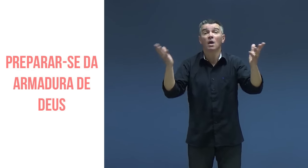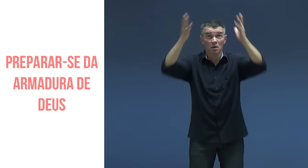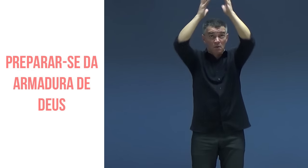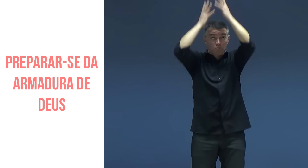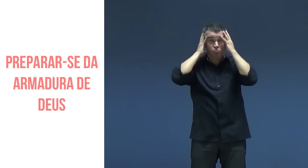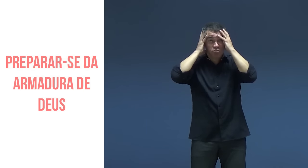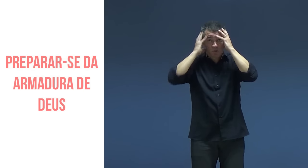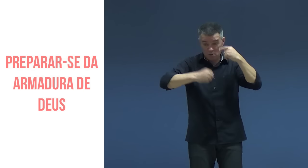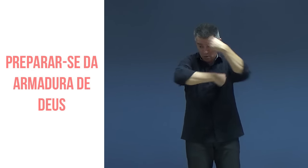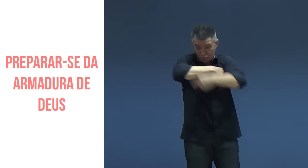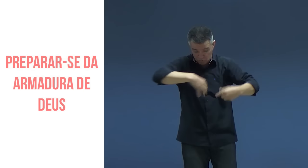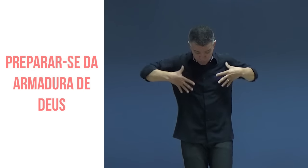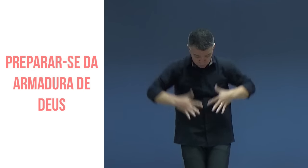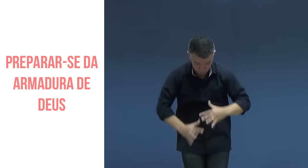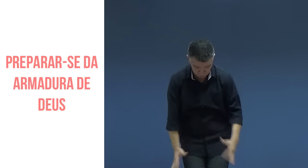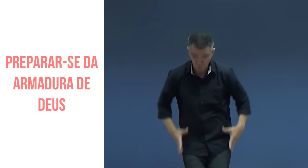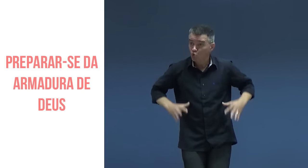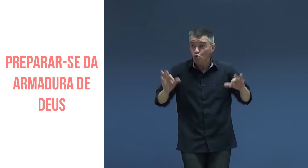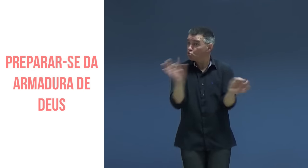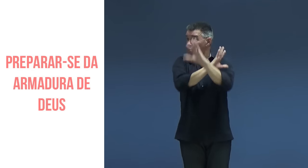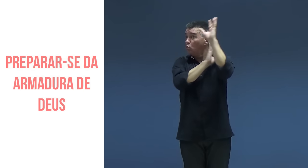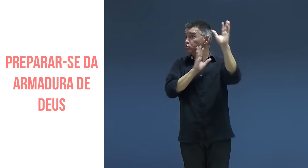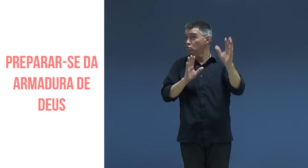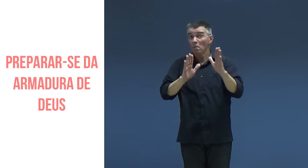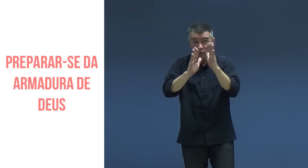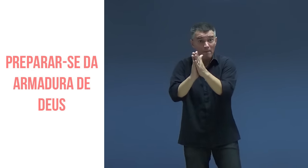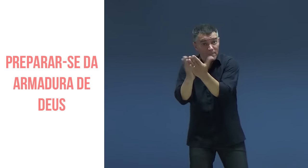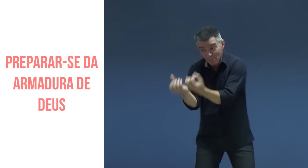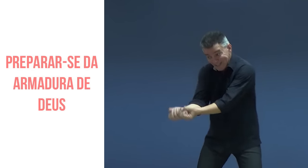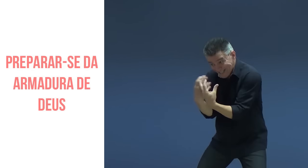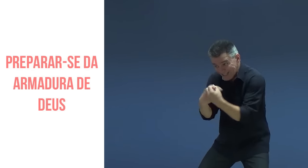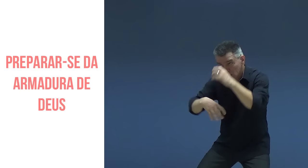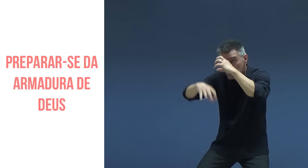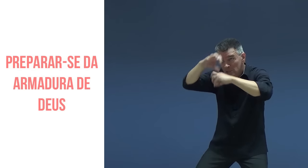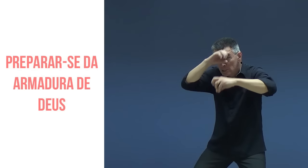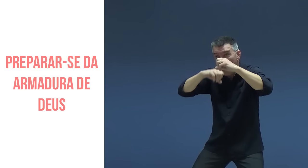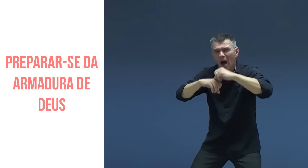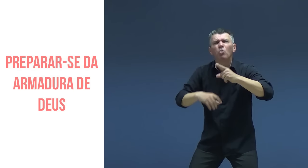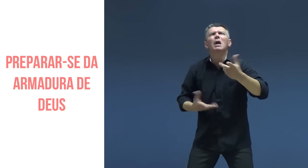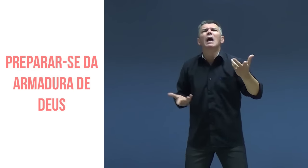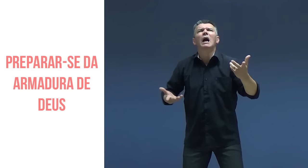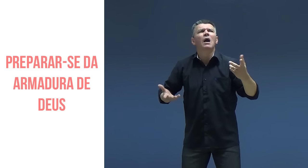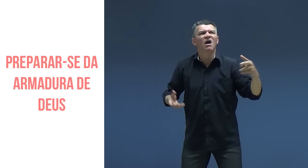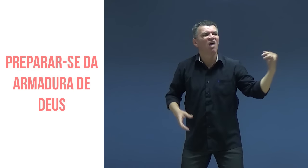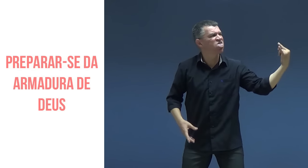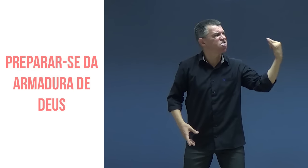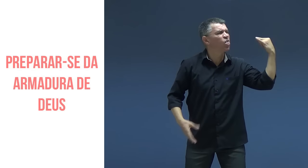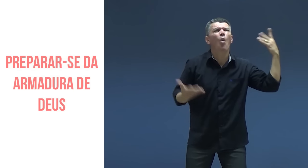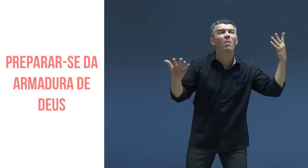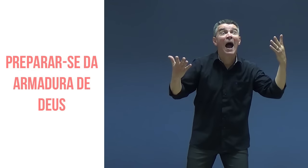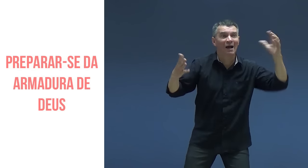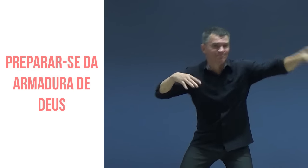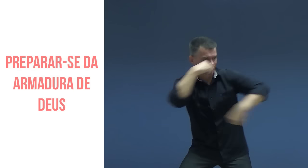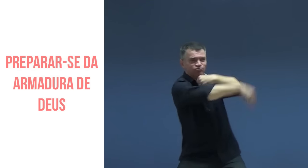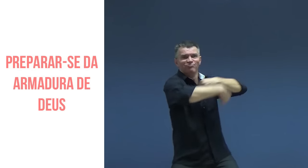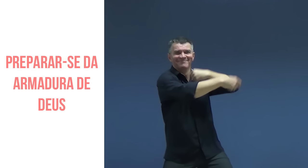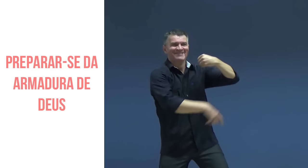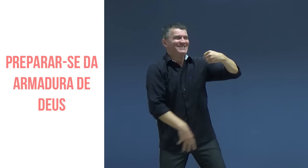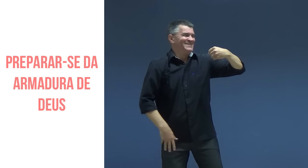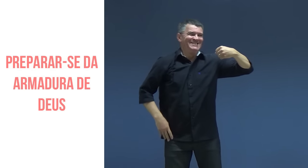Lembra? Você tem que usar a armadura de Deus. Né? A Bíblia te ensina isso. Para quê? Para que as coisas do